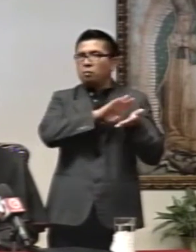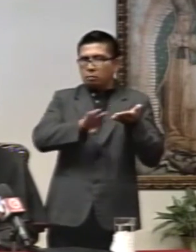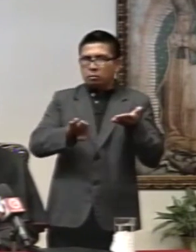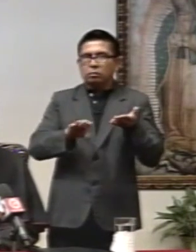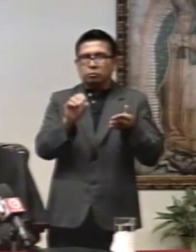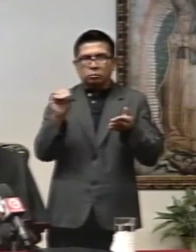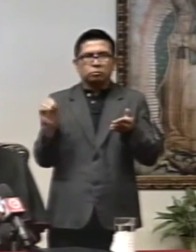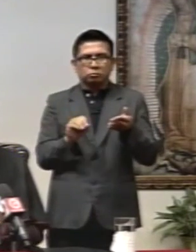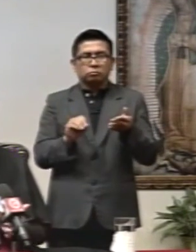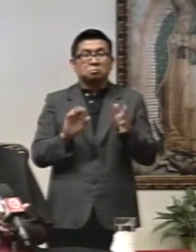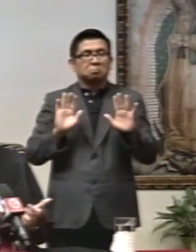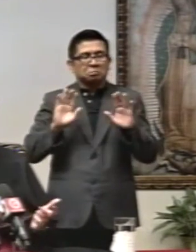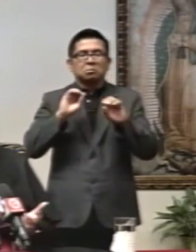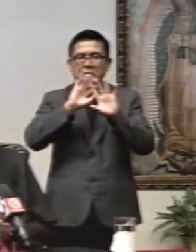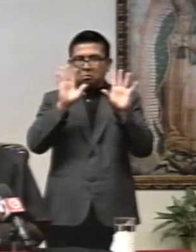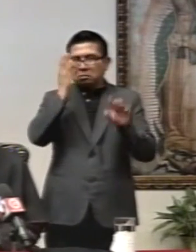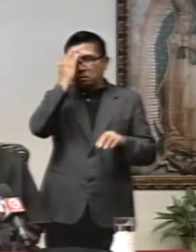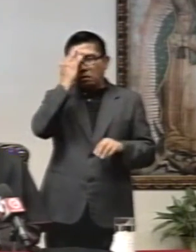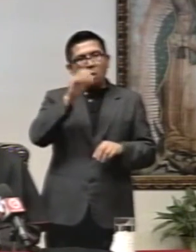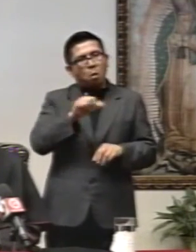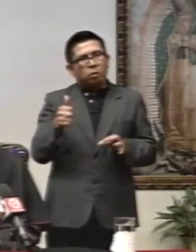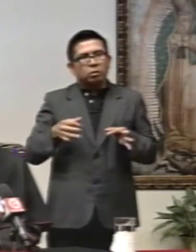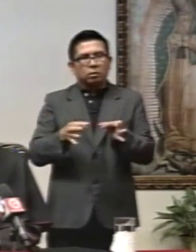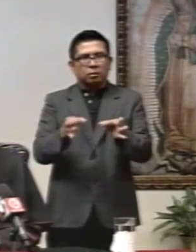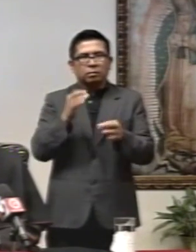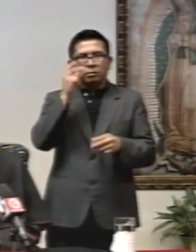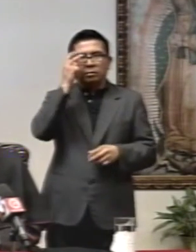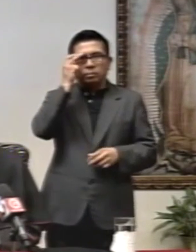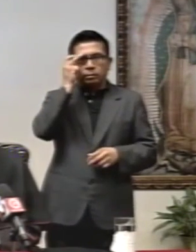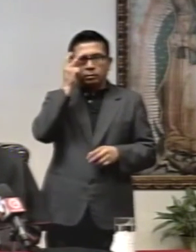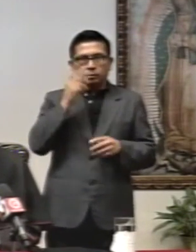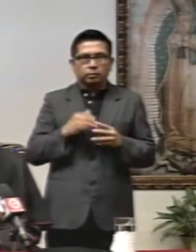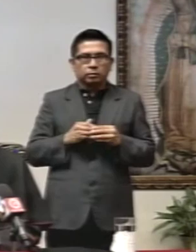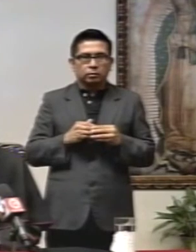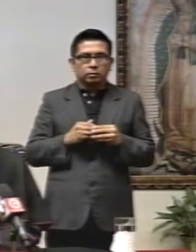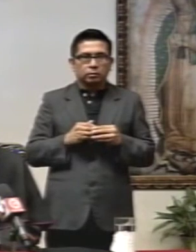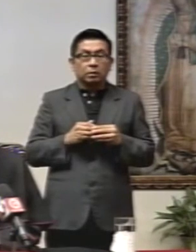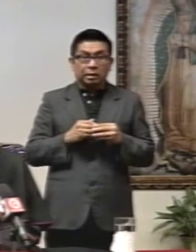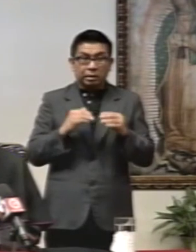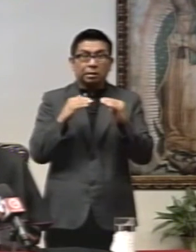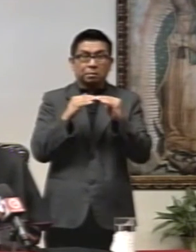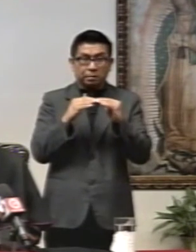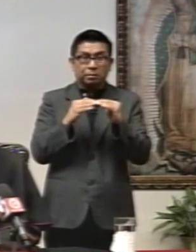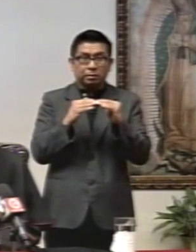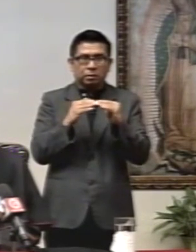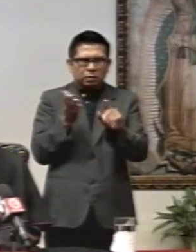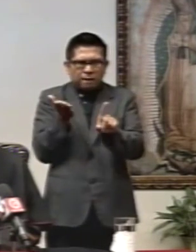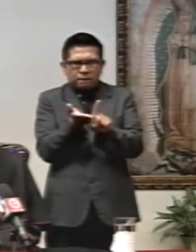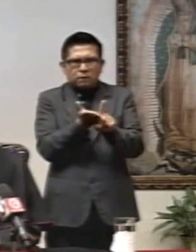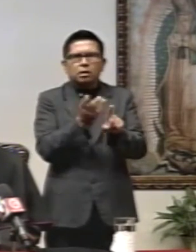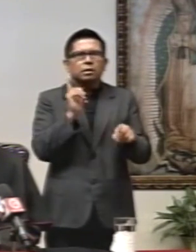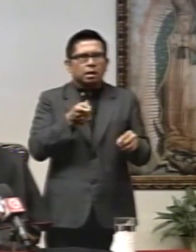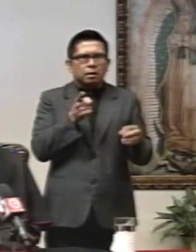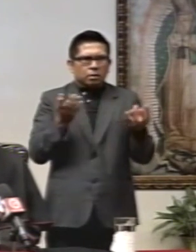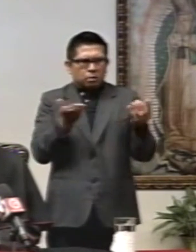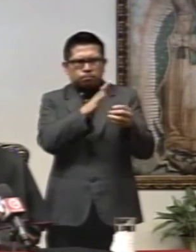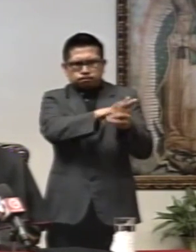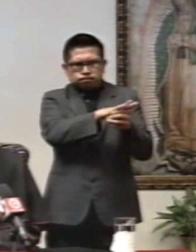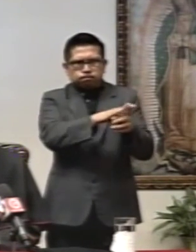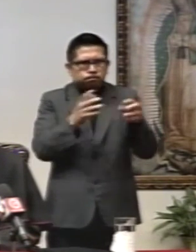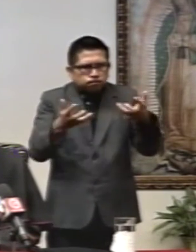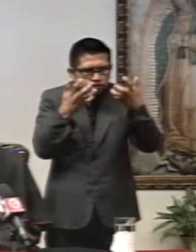pero habrán sin duda otras formas. Y la persecución también, naturalmente, de